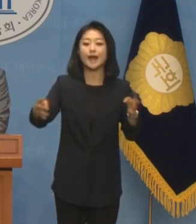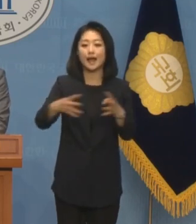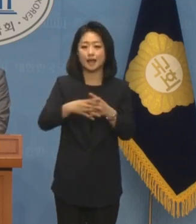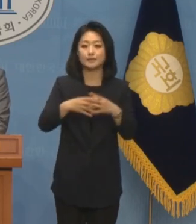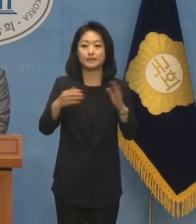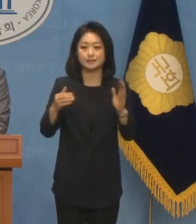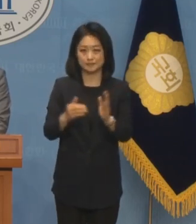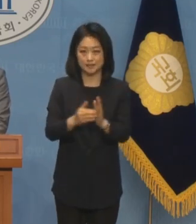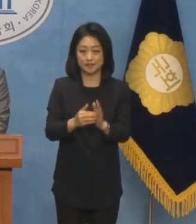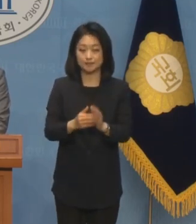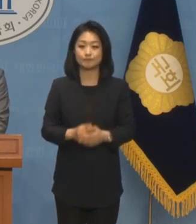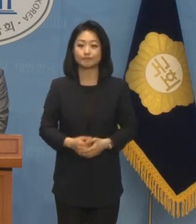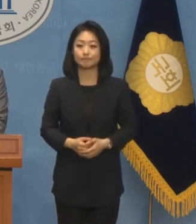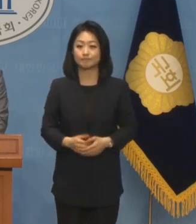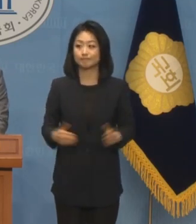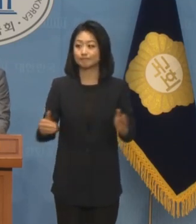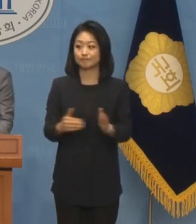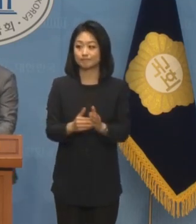합의하였습니다